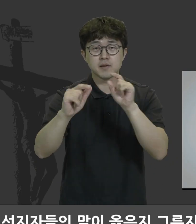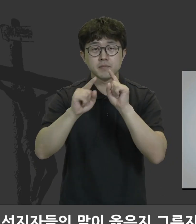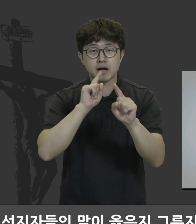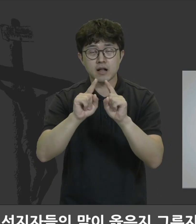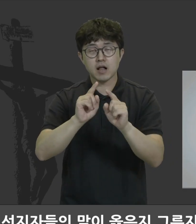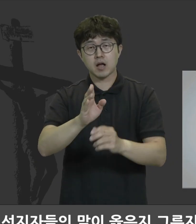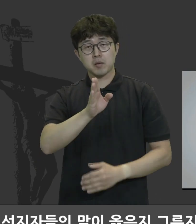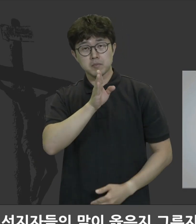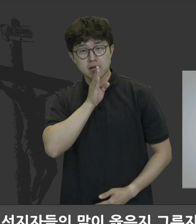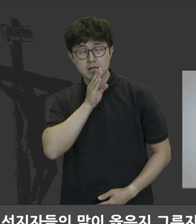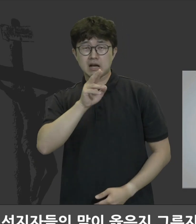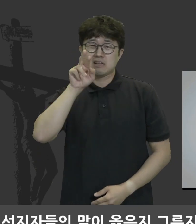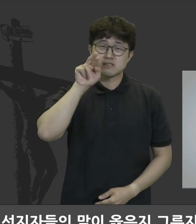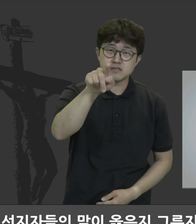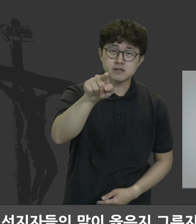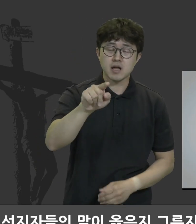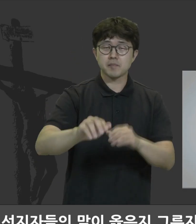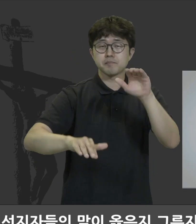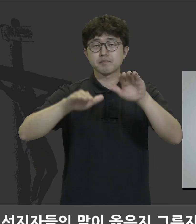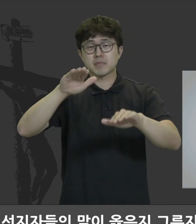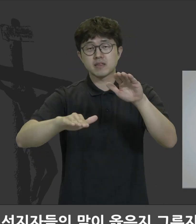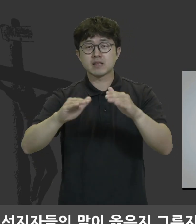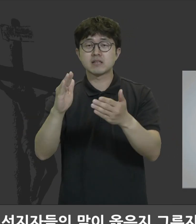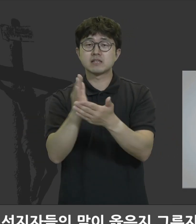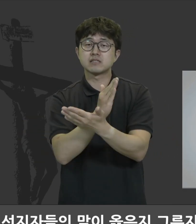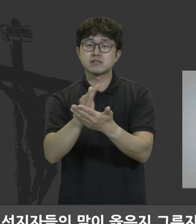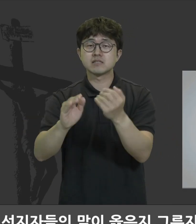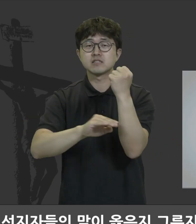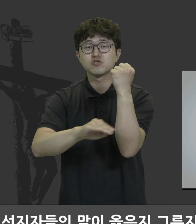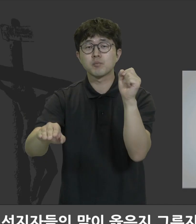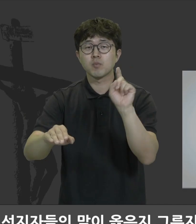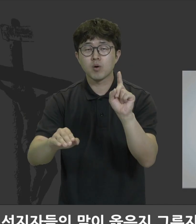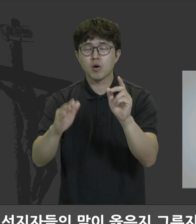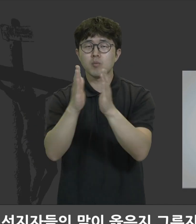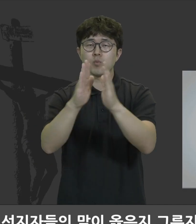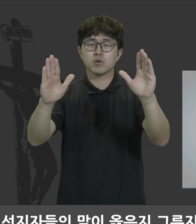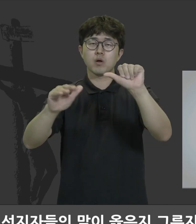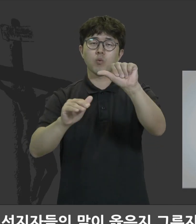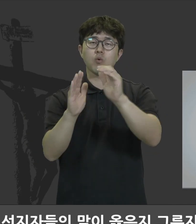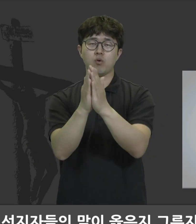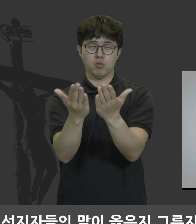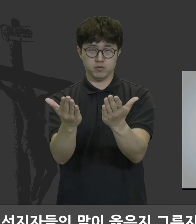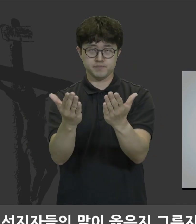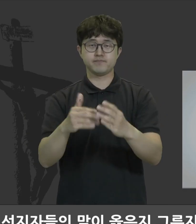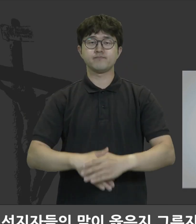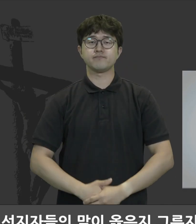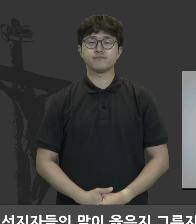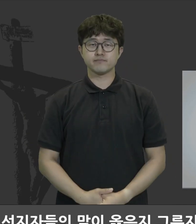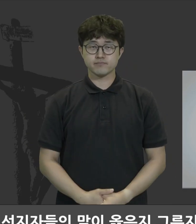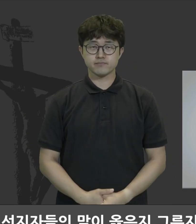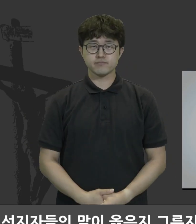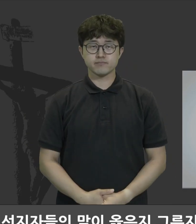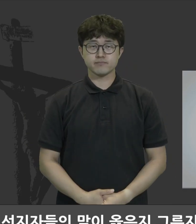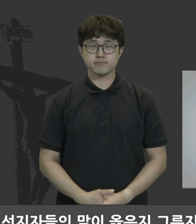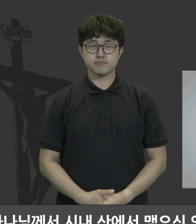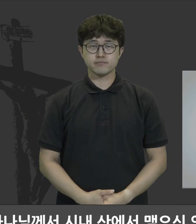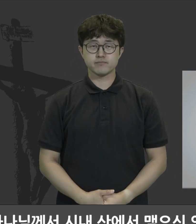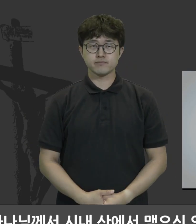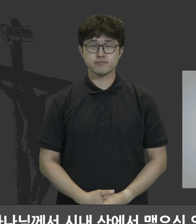옳은지 그른지 판단할 수 있는 기준은 바로 모세가 기록한 글인 모세오경입니다.